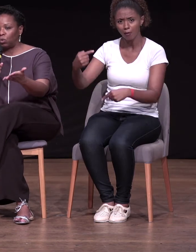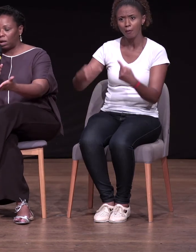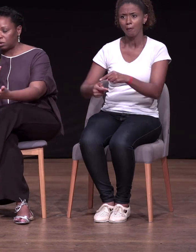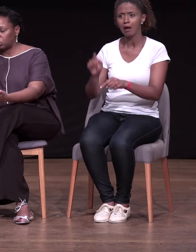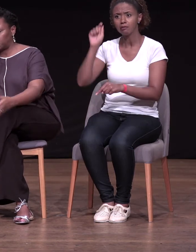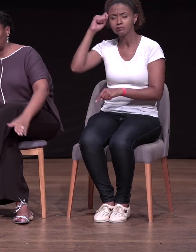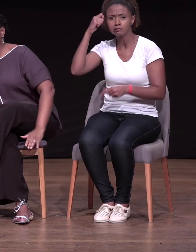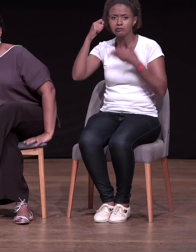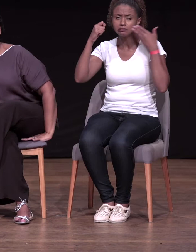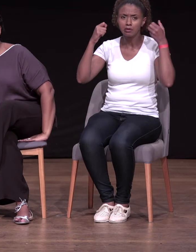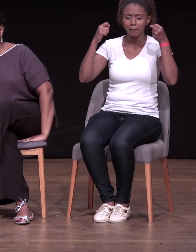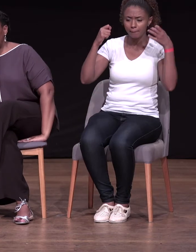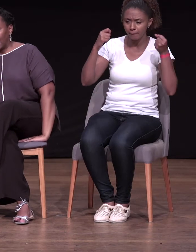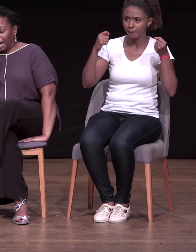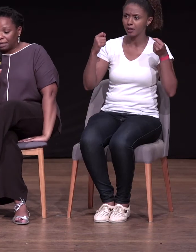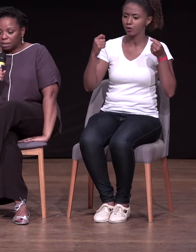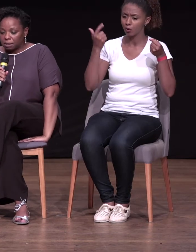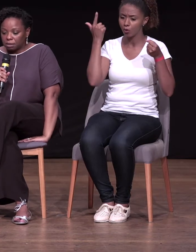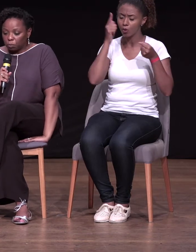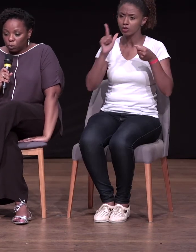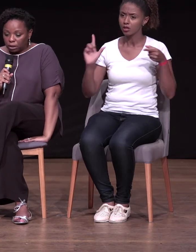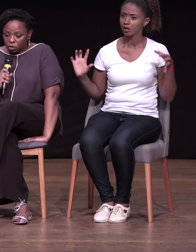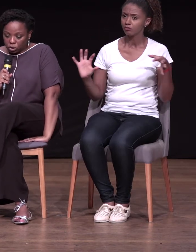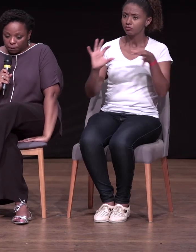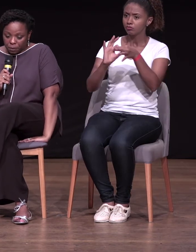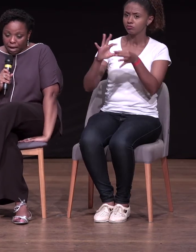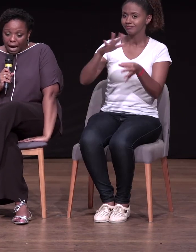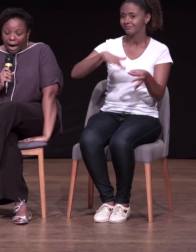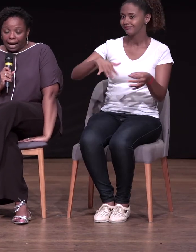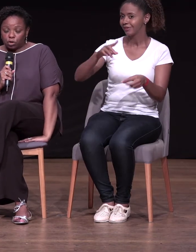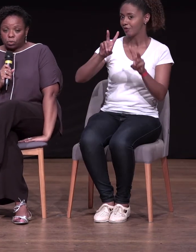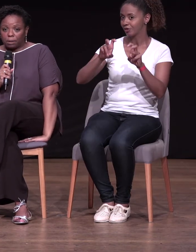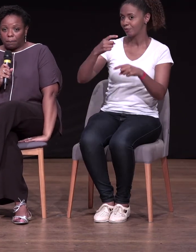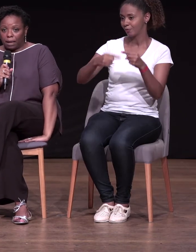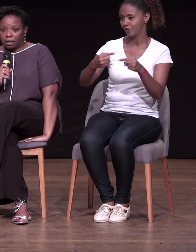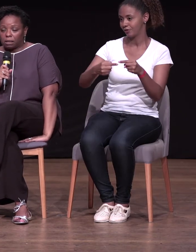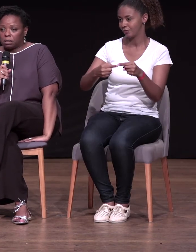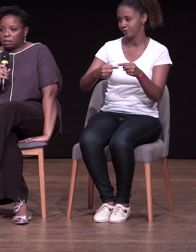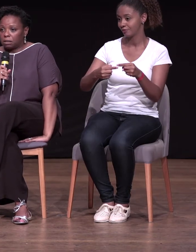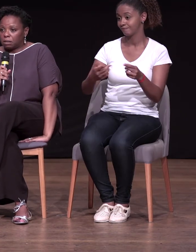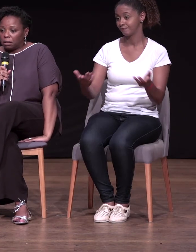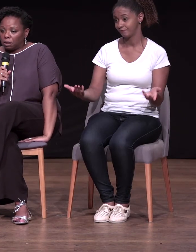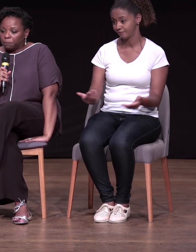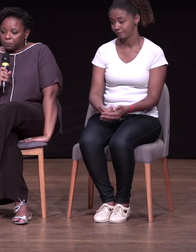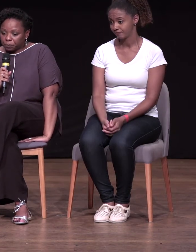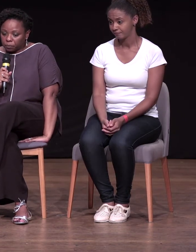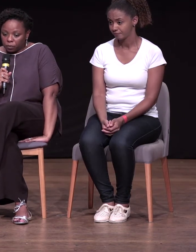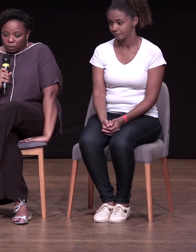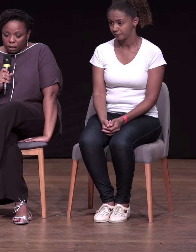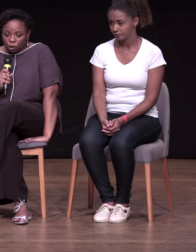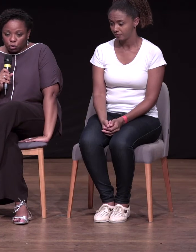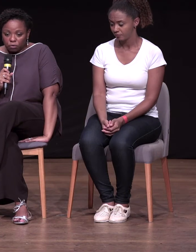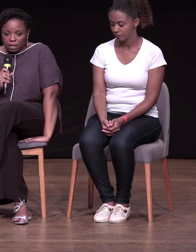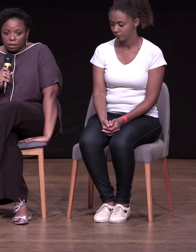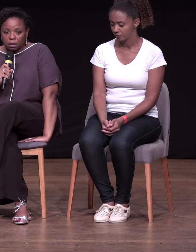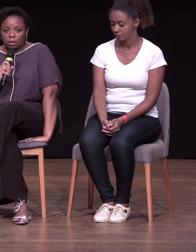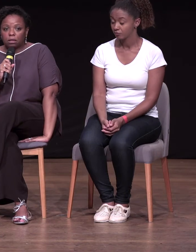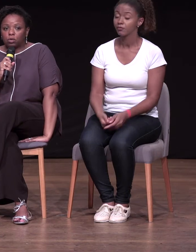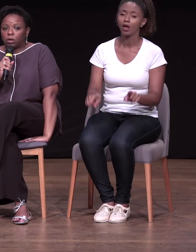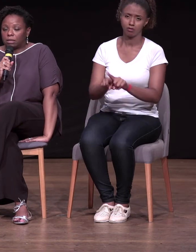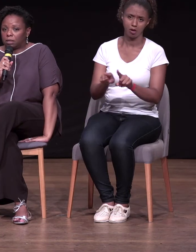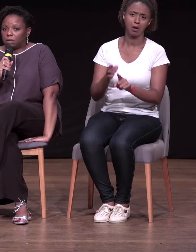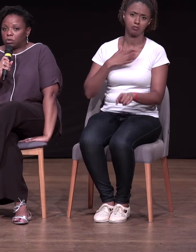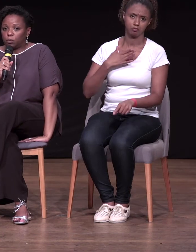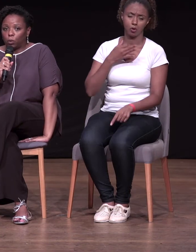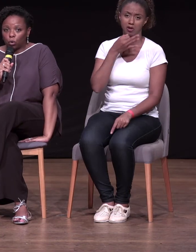negros, vincular a sua produção a essa questão política. Acho também que, se eu tivesse aqui